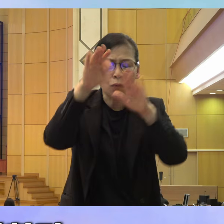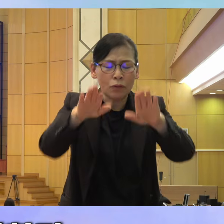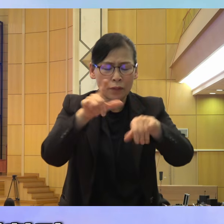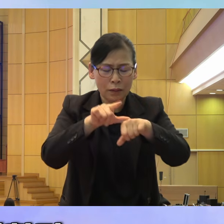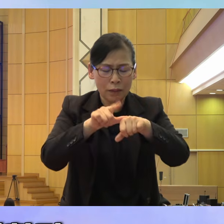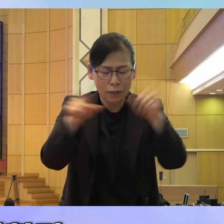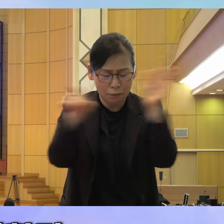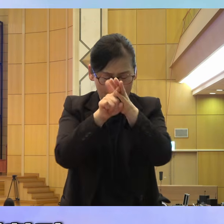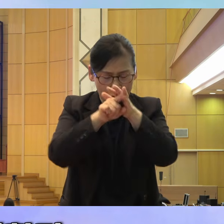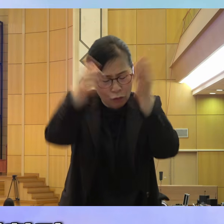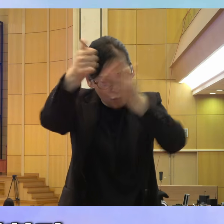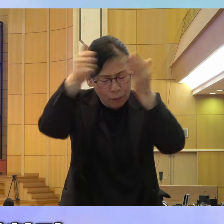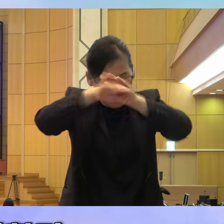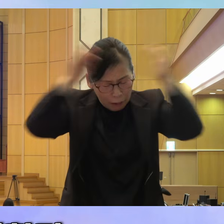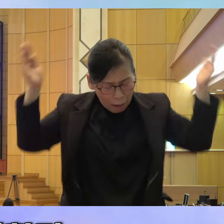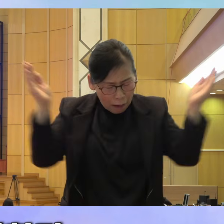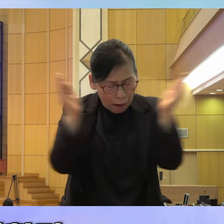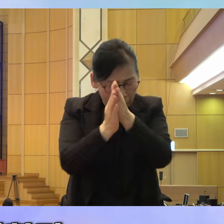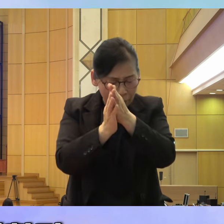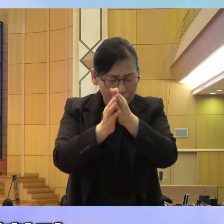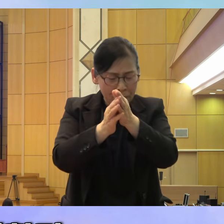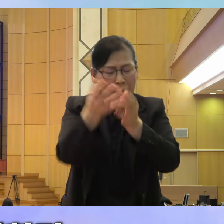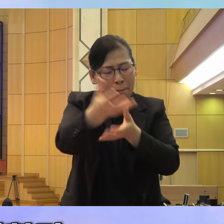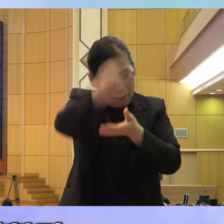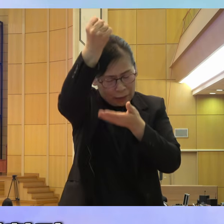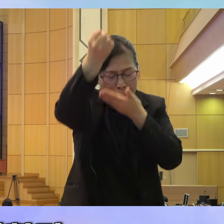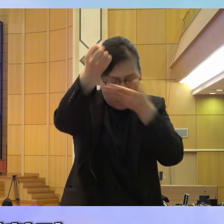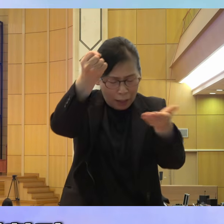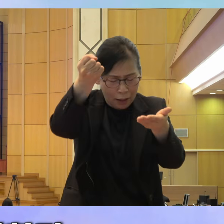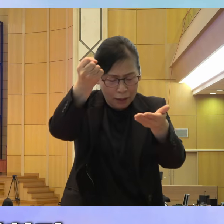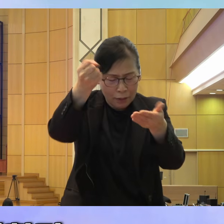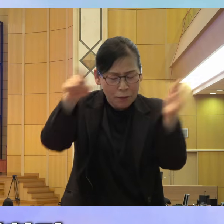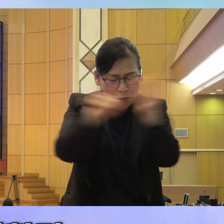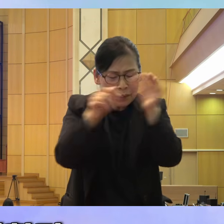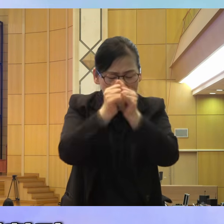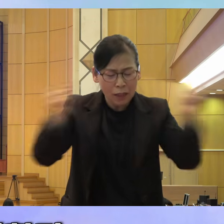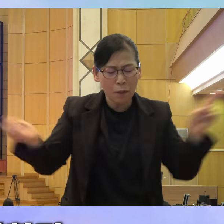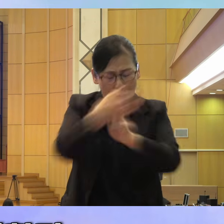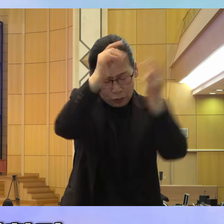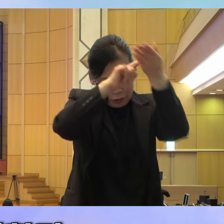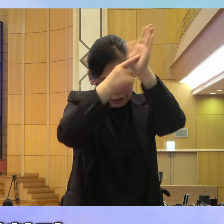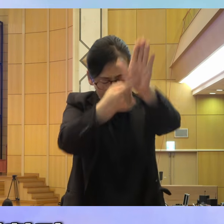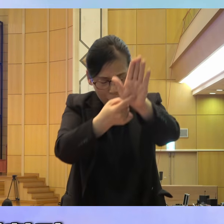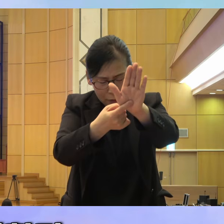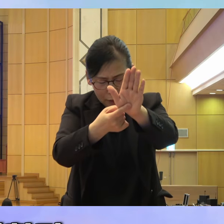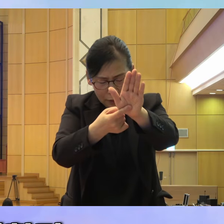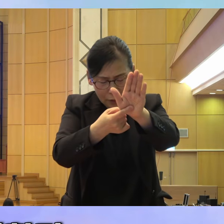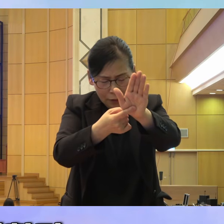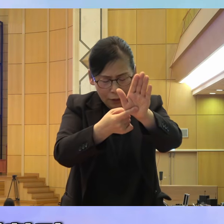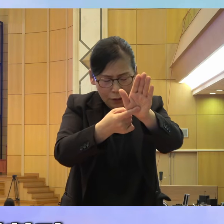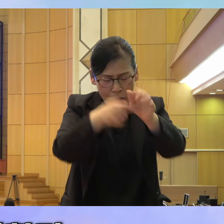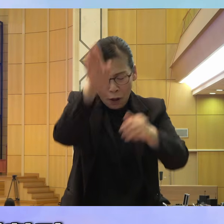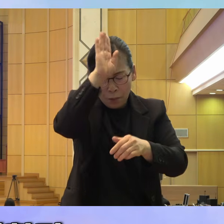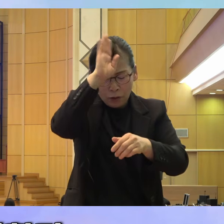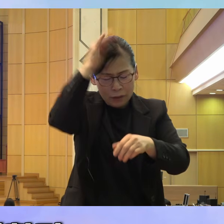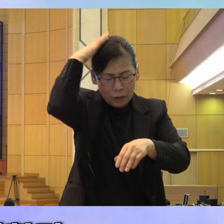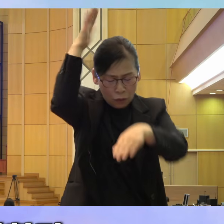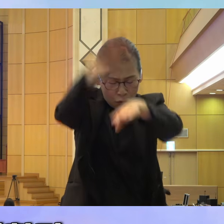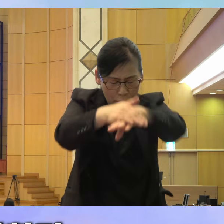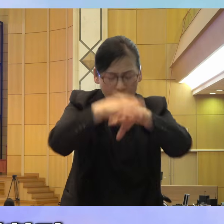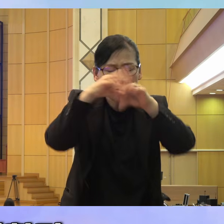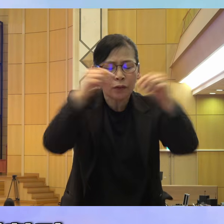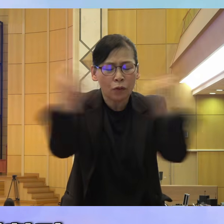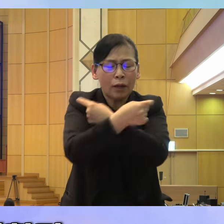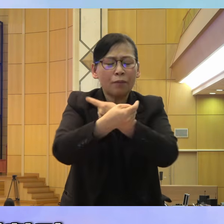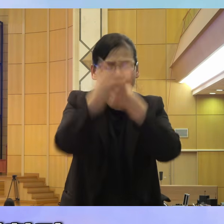시간에 믿음으로 구한 자는 다 받으렸습니다. 믿는 사람들의 표적이 따르니 병든 자에게 손을 얹고